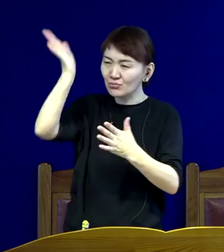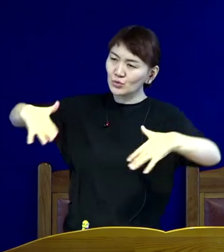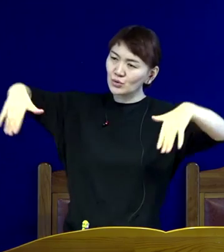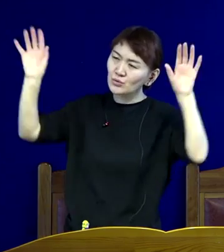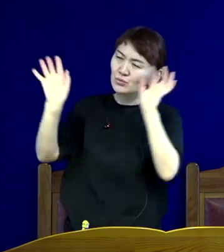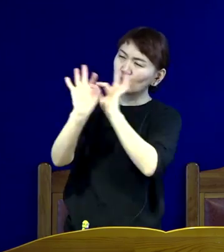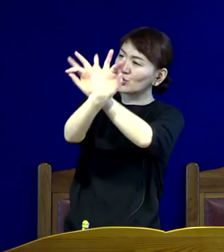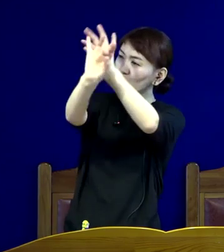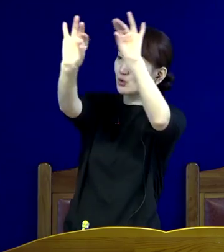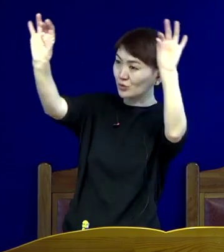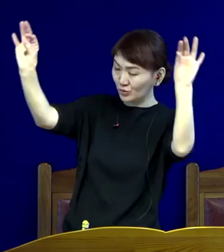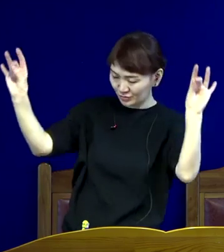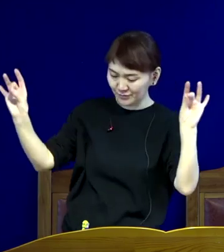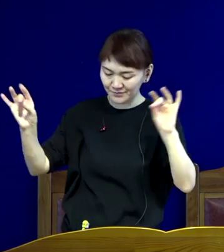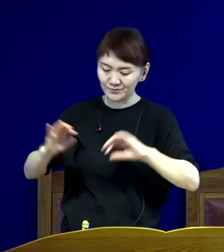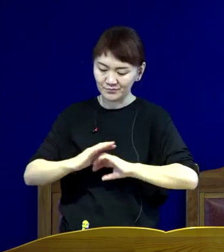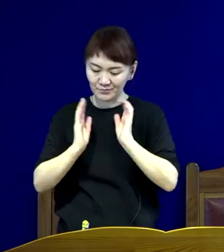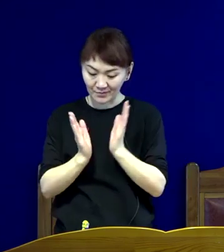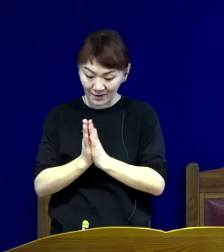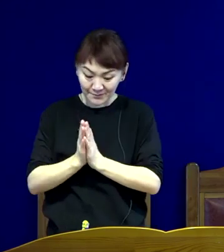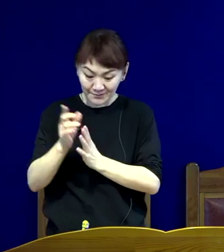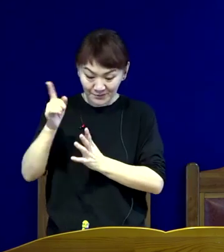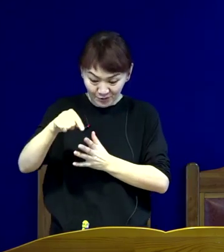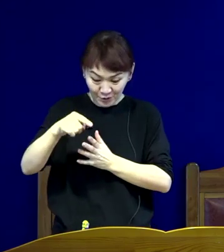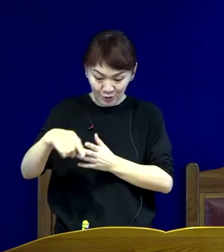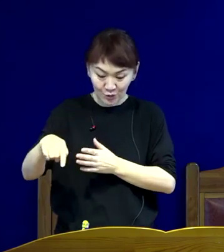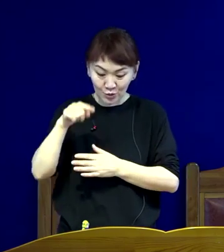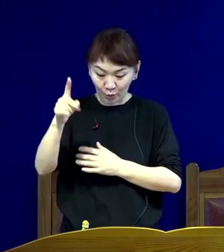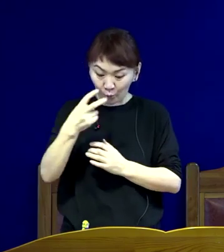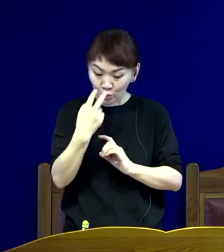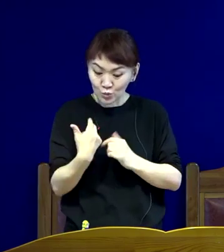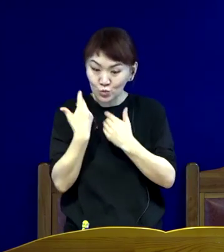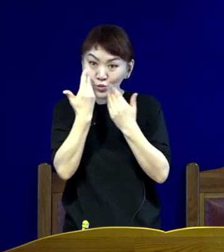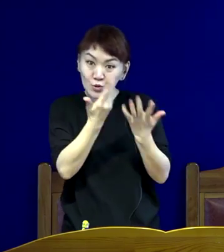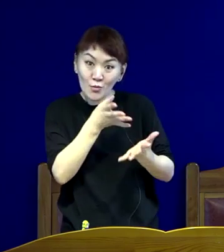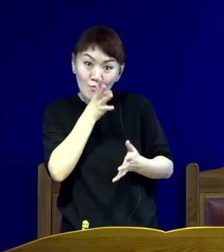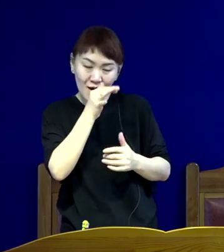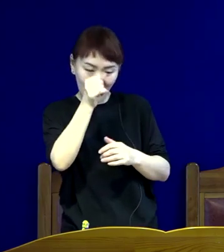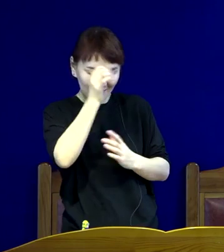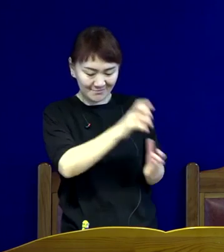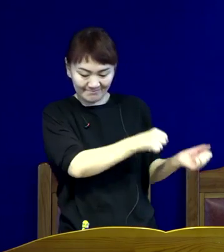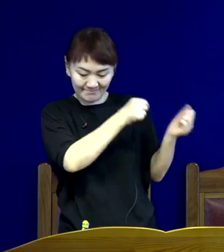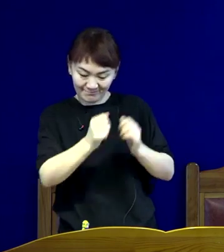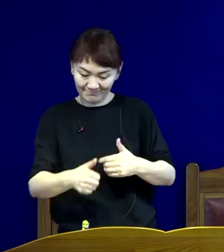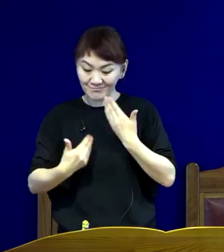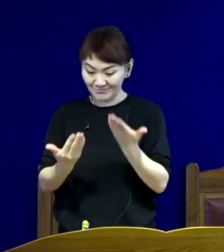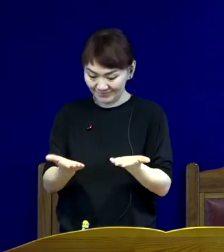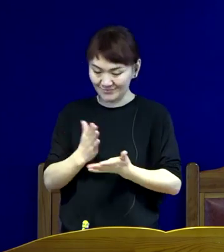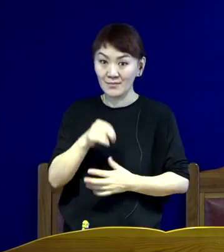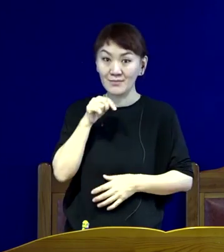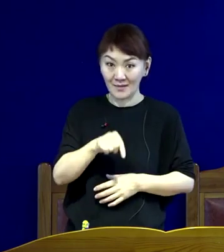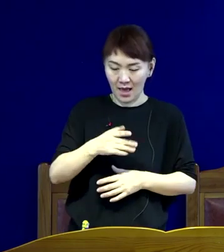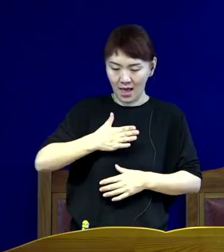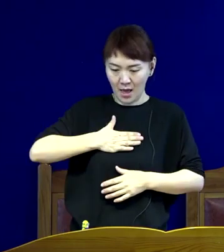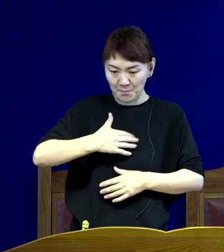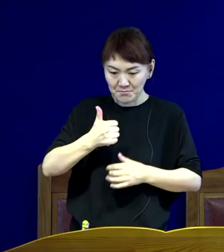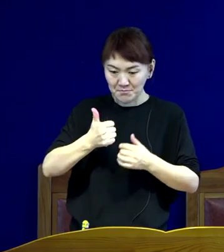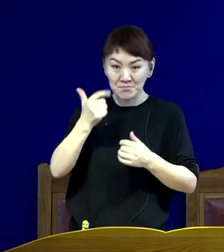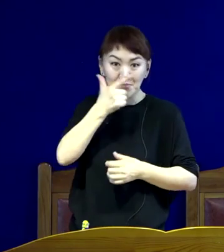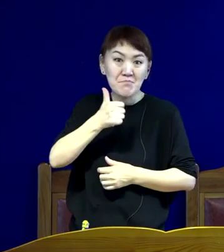이름을 짓나 보시려고 그것들을 그에게로 이끌어 이르시니 아담이 각 생물을 일컫는